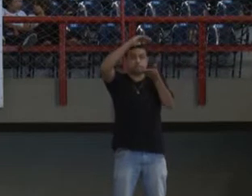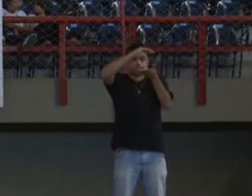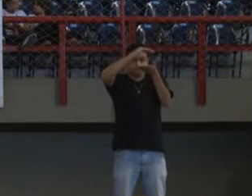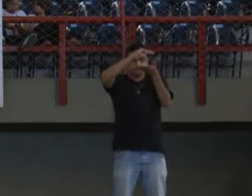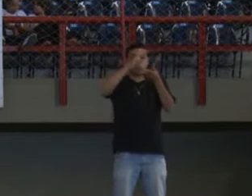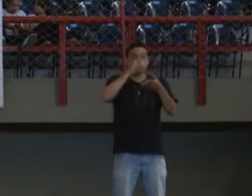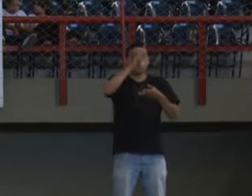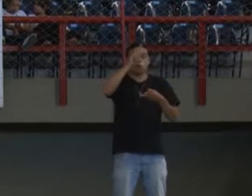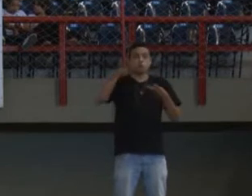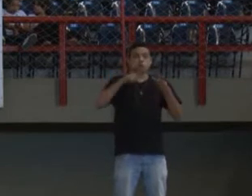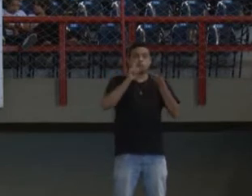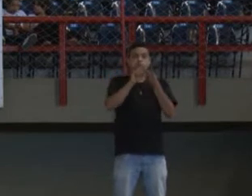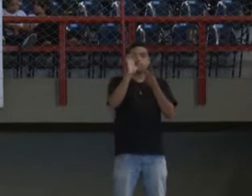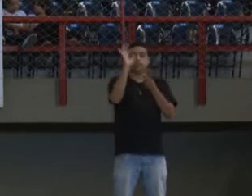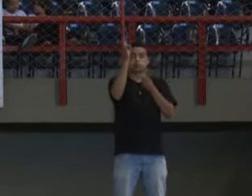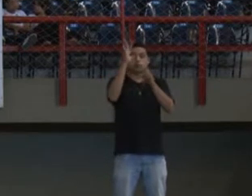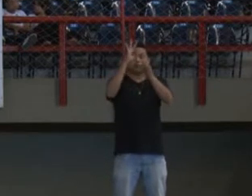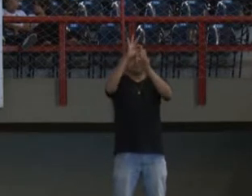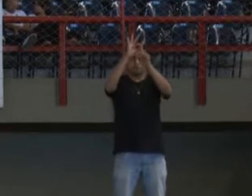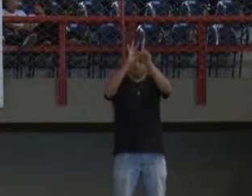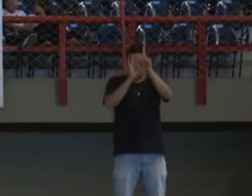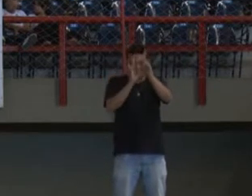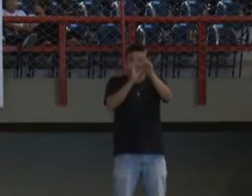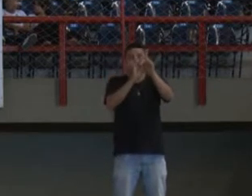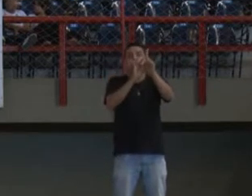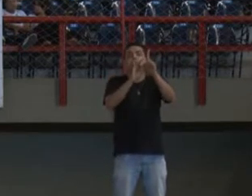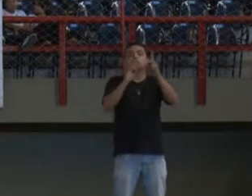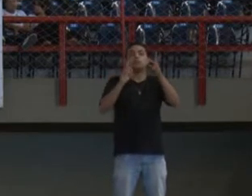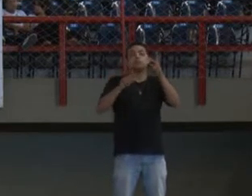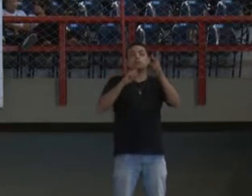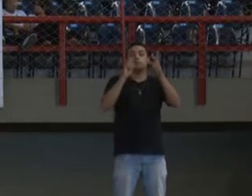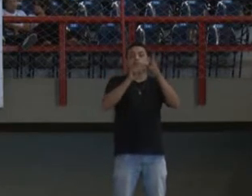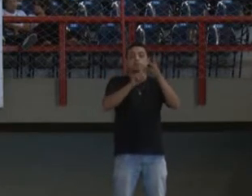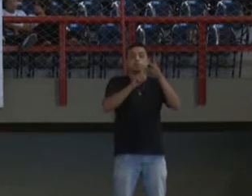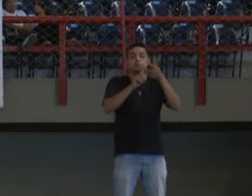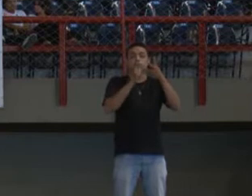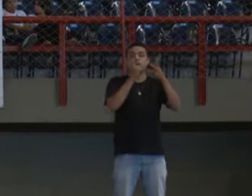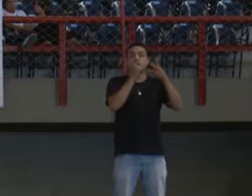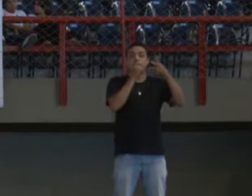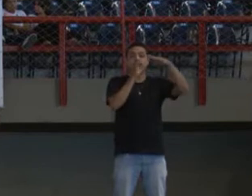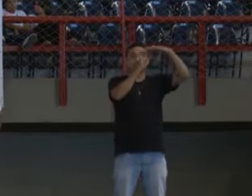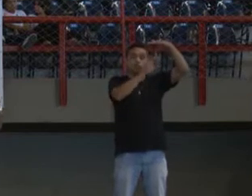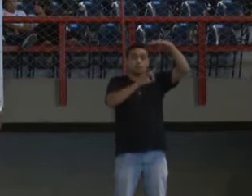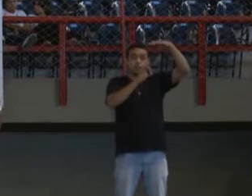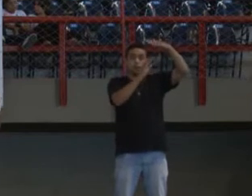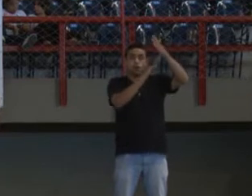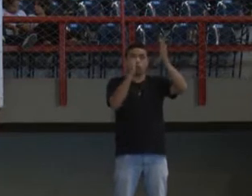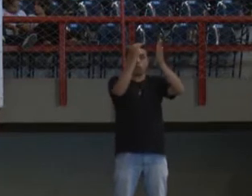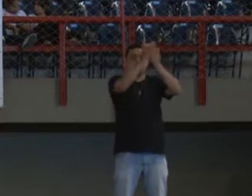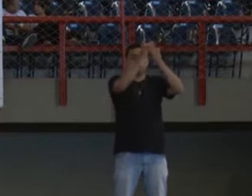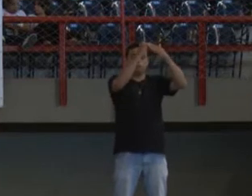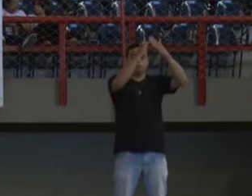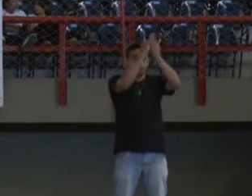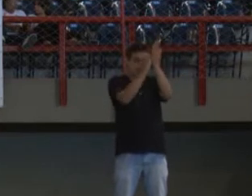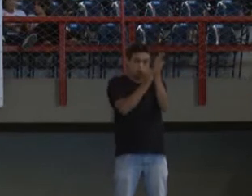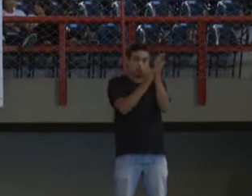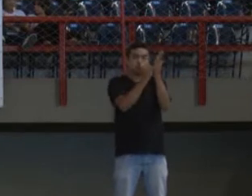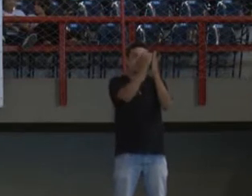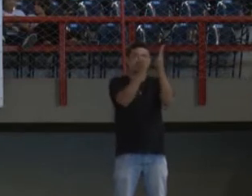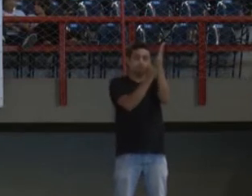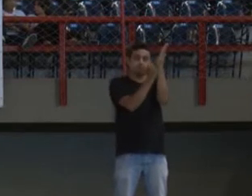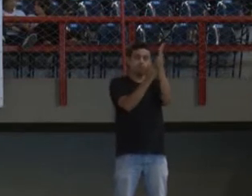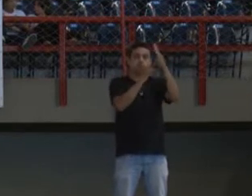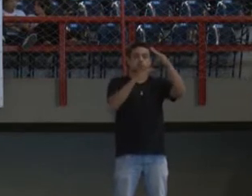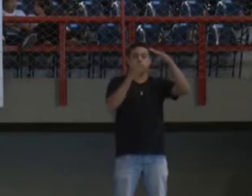pressão. Temperatura alta ou baixa? Baixa temperatura. Umidade do ar, alta ou baixa? Baixa umidade do